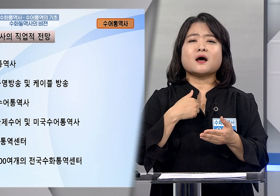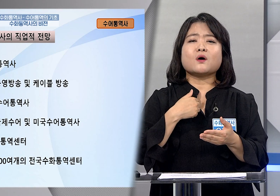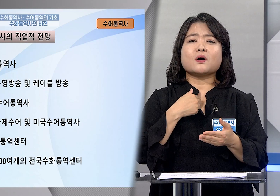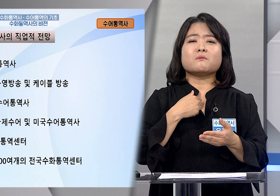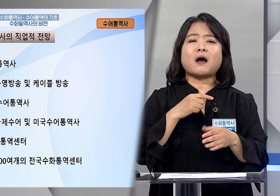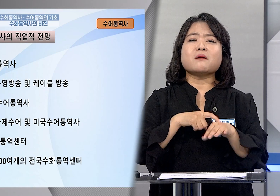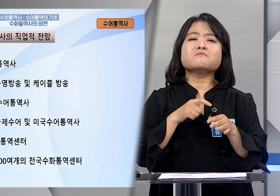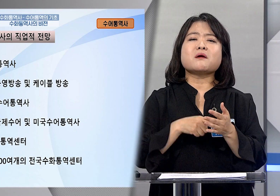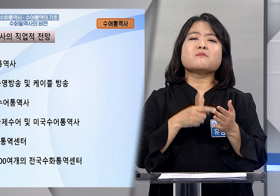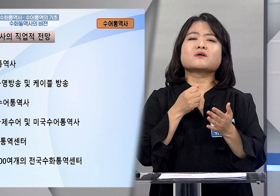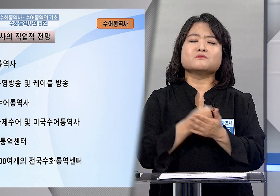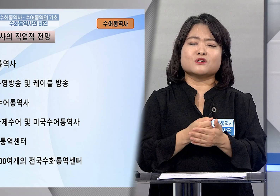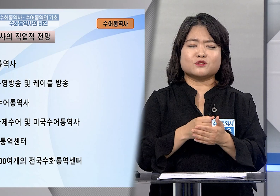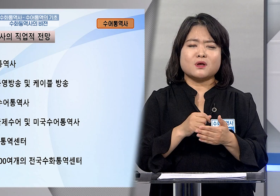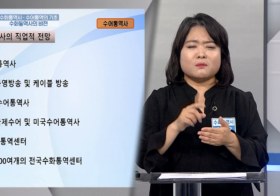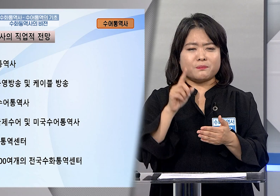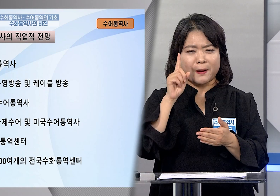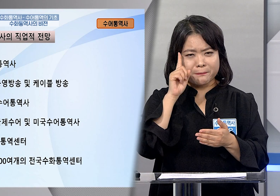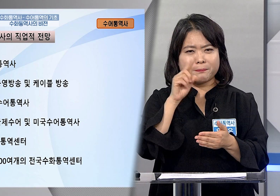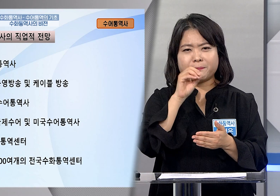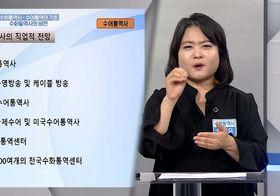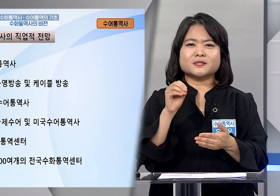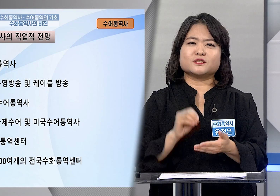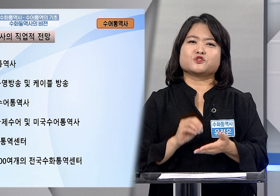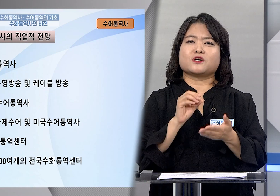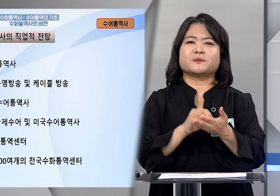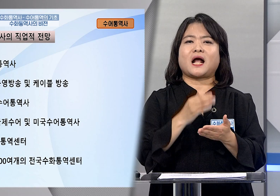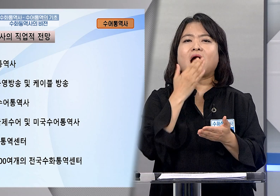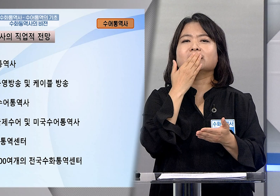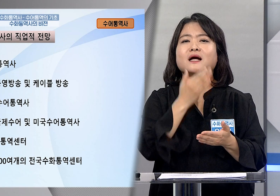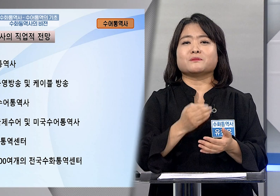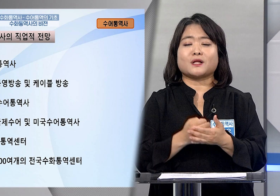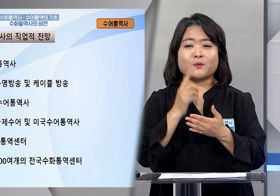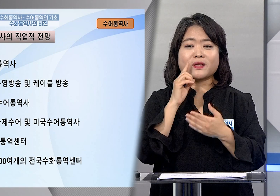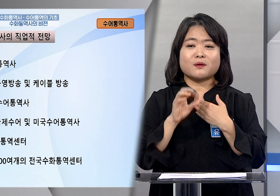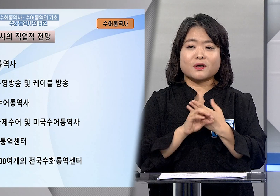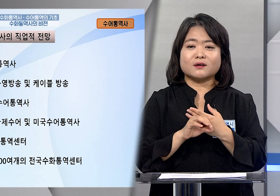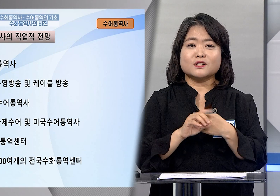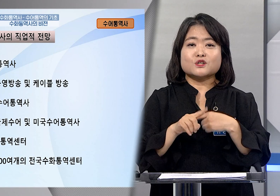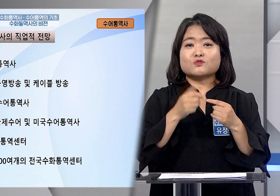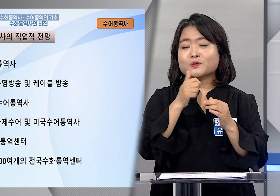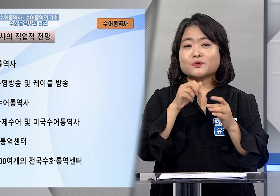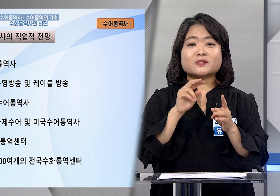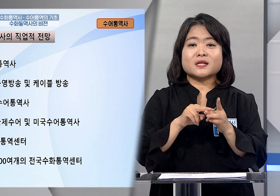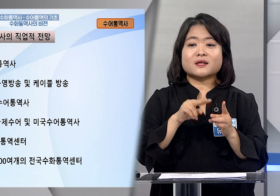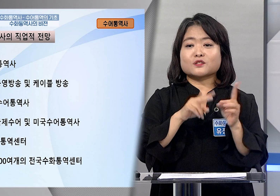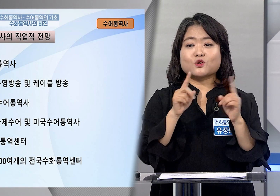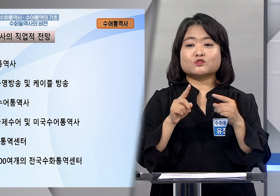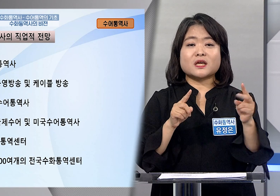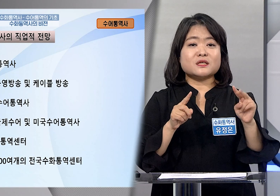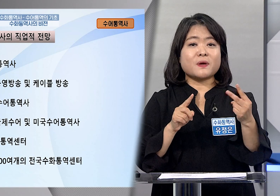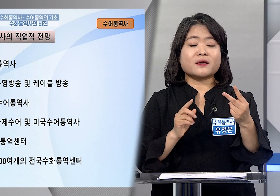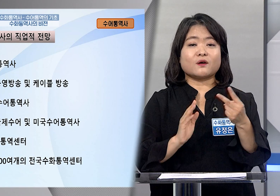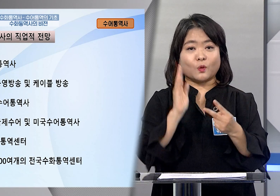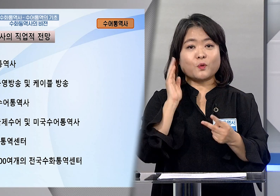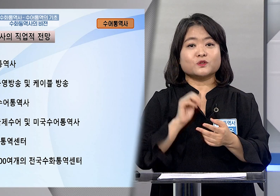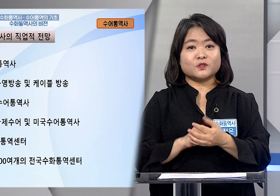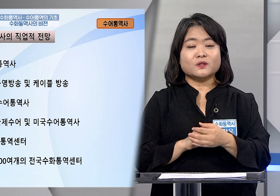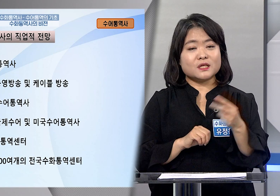내가 마음만 먹으면 100% 취업이 가능합니다. 왜냐하면 수화통역센터가 전국에 200개가 넘거든요.